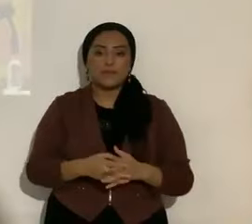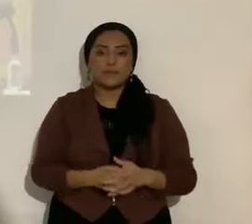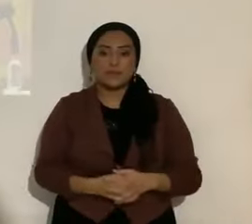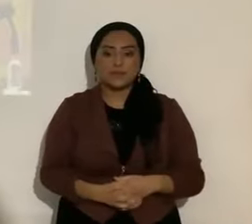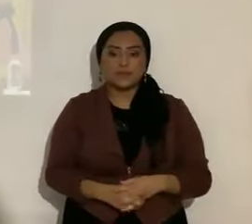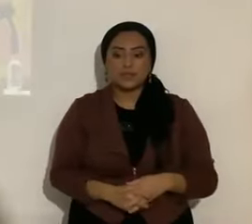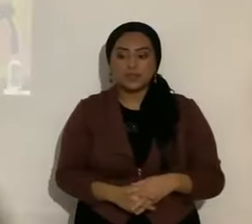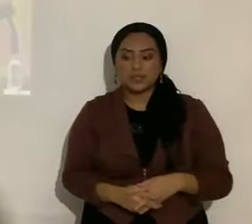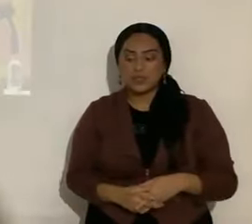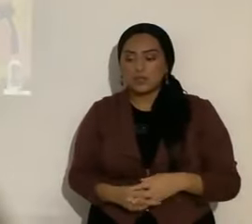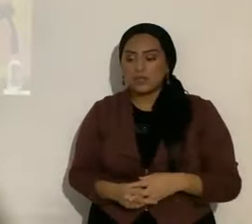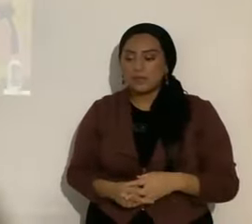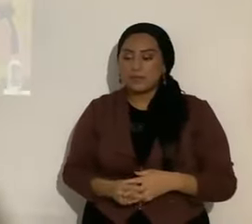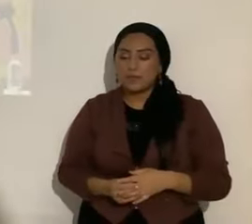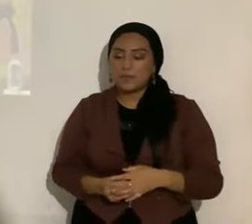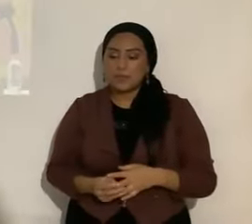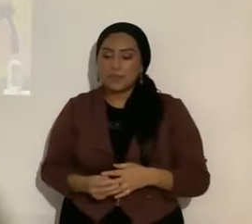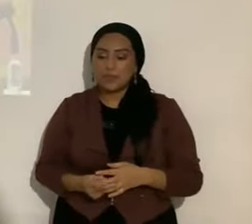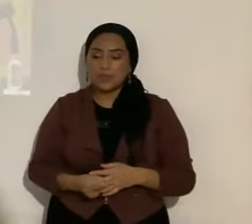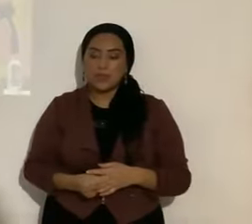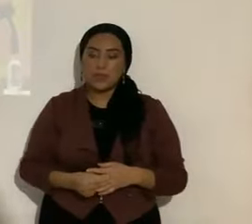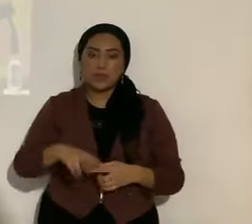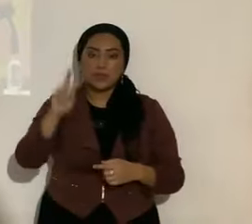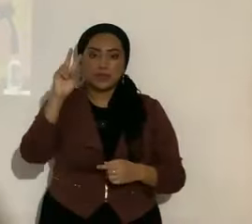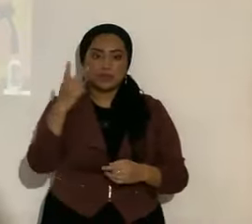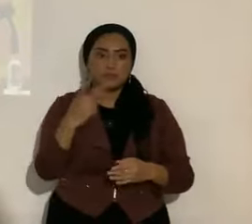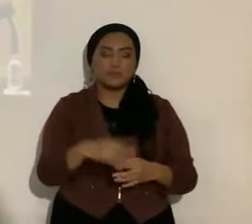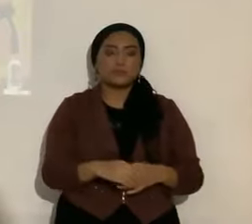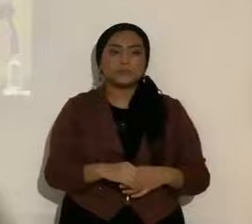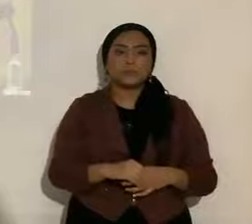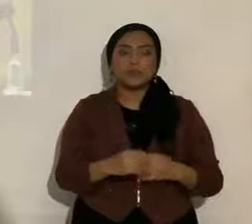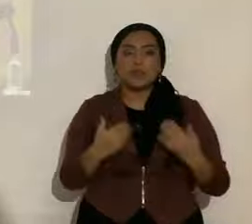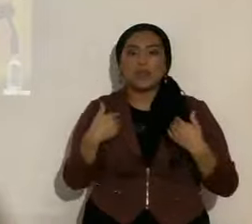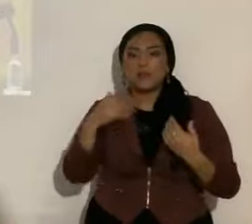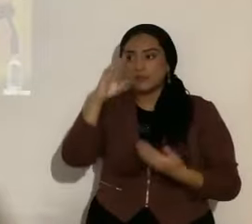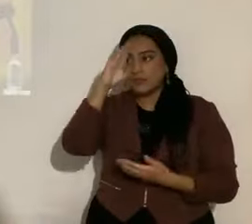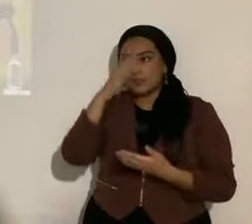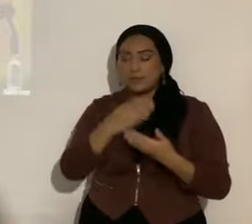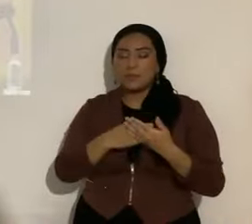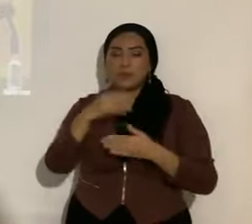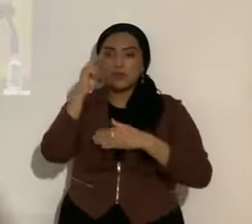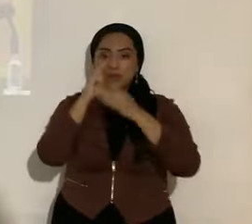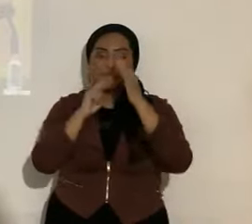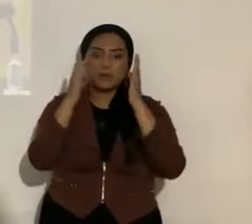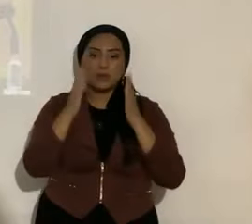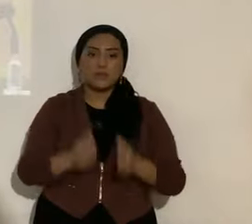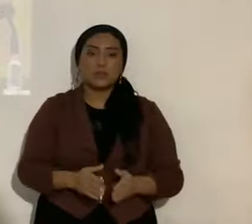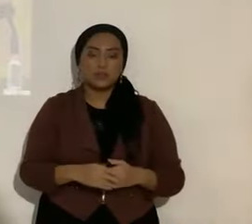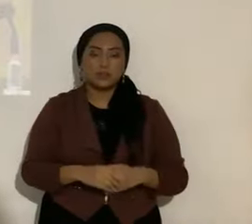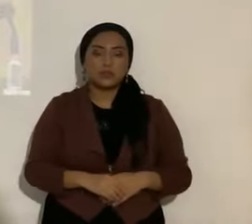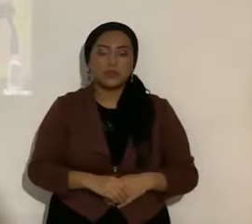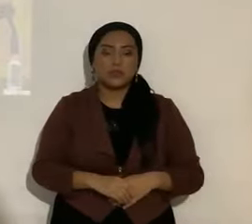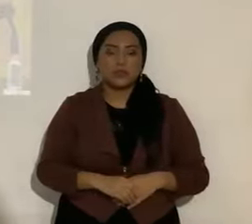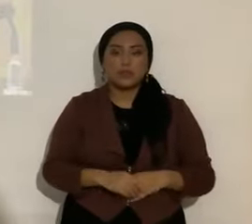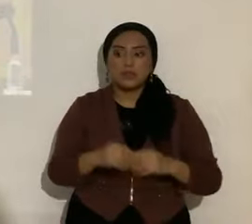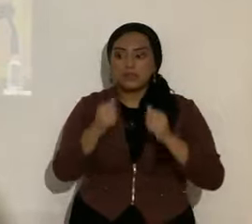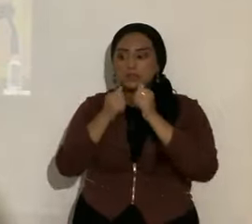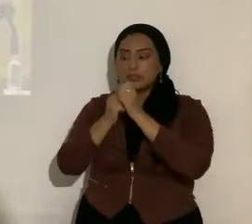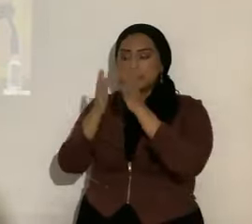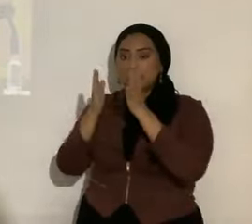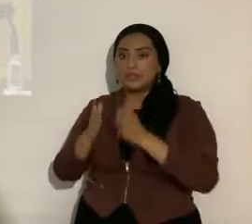para el que atalaya. 2. Habían los hijos de los profetas. Los hijos de los profetas eran discípulos de